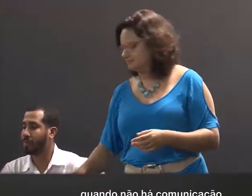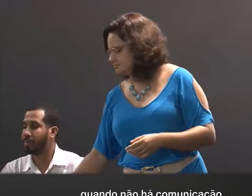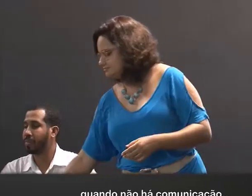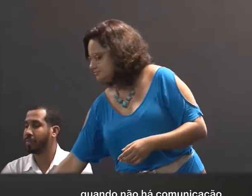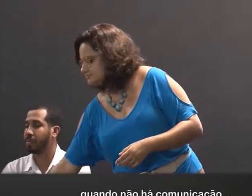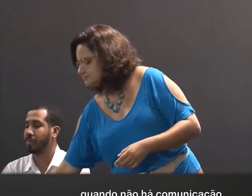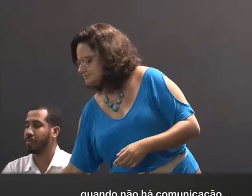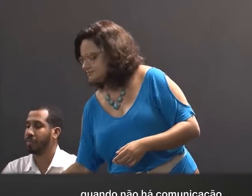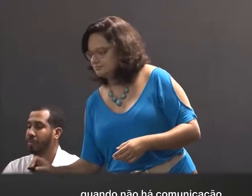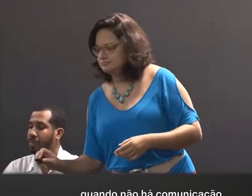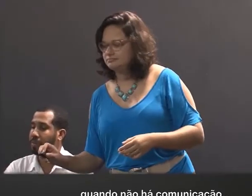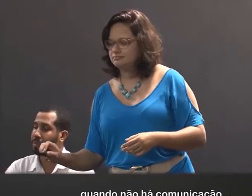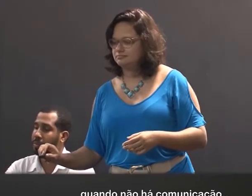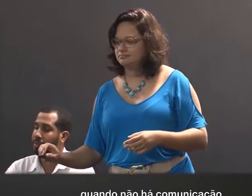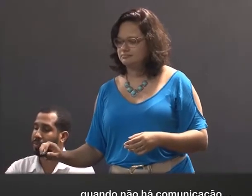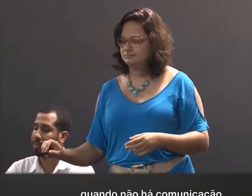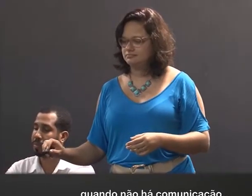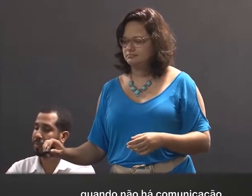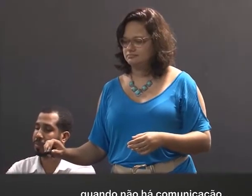quando não há comunicação,